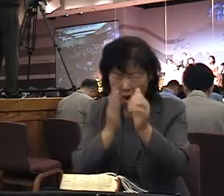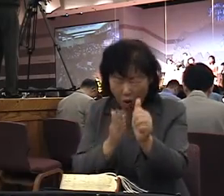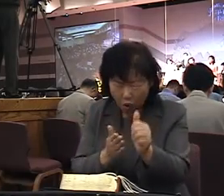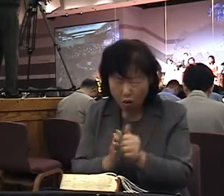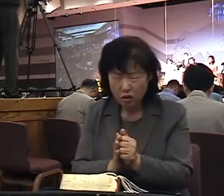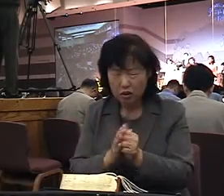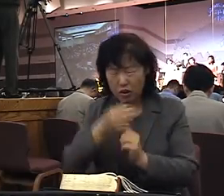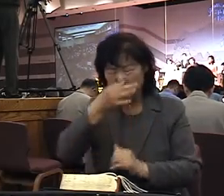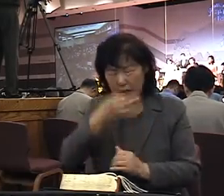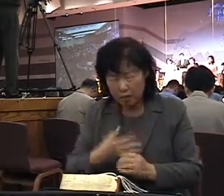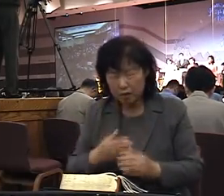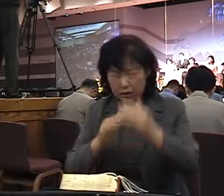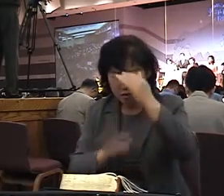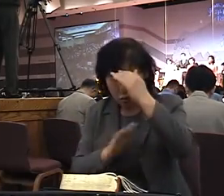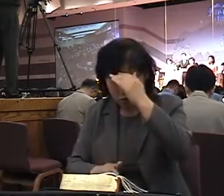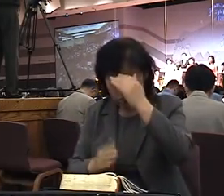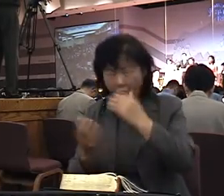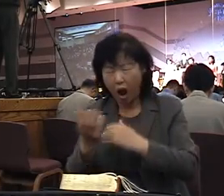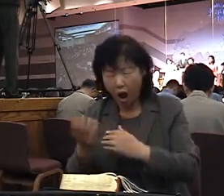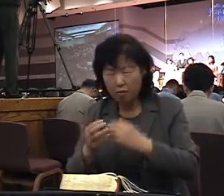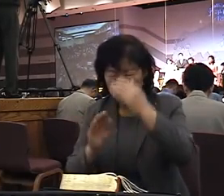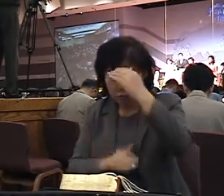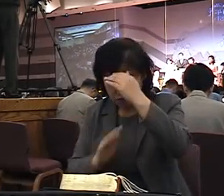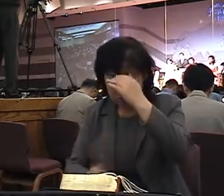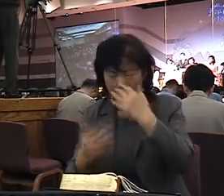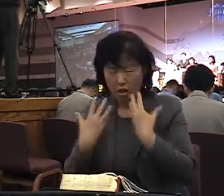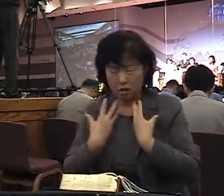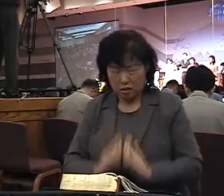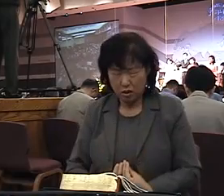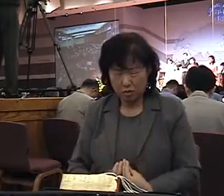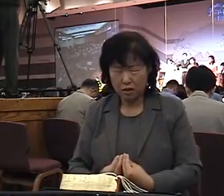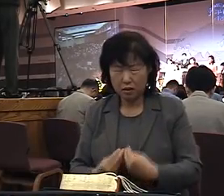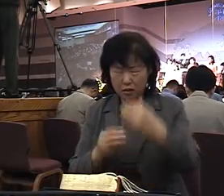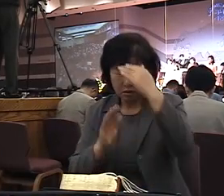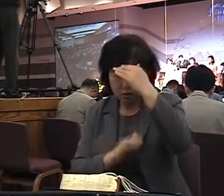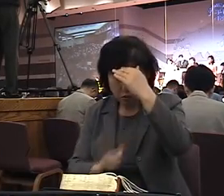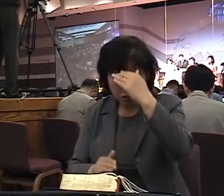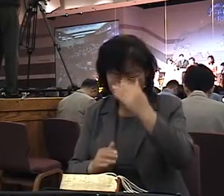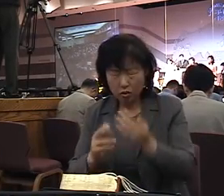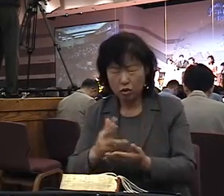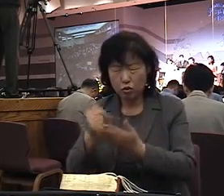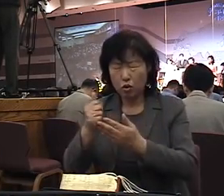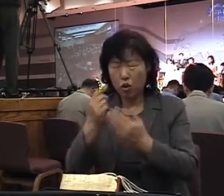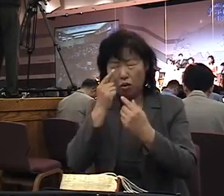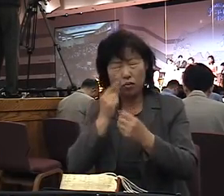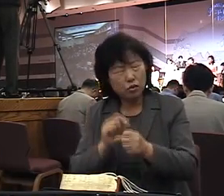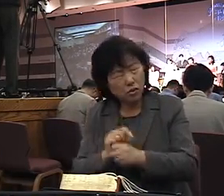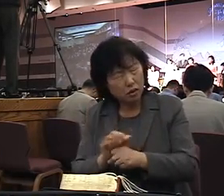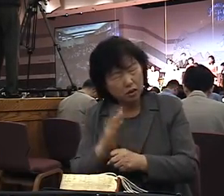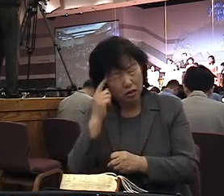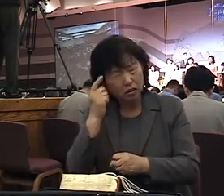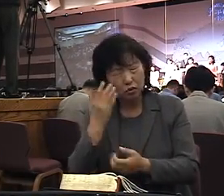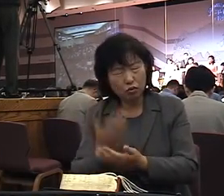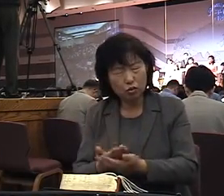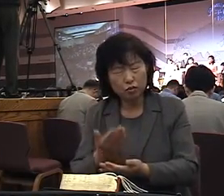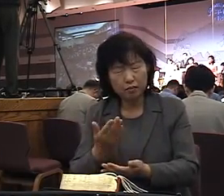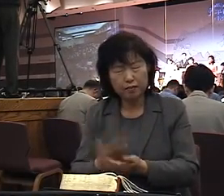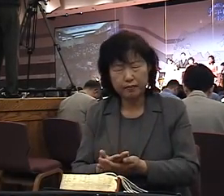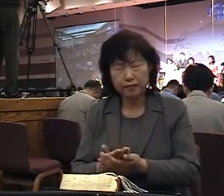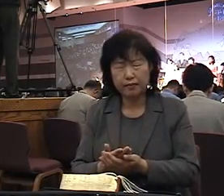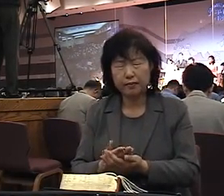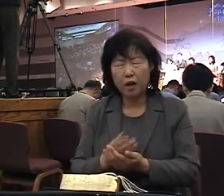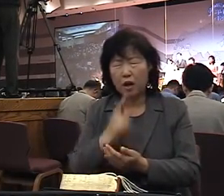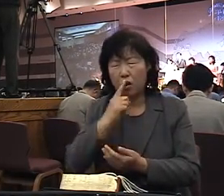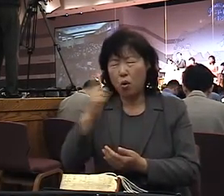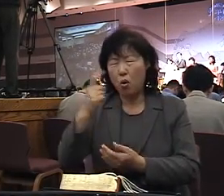힘든 우리 성도들, 아픈 성도들, 절망 가운데 있는 주의 백성들 주님 불쌍히 여겨 주시옵소서. 아멘.